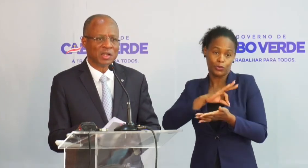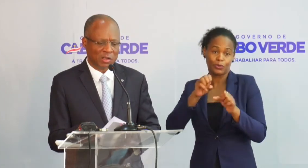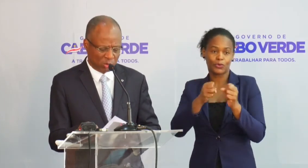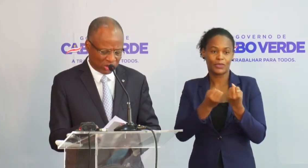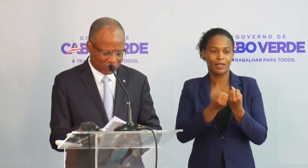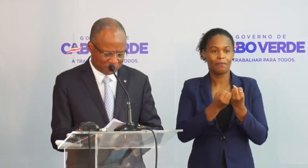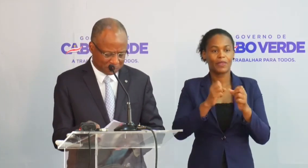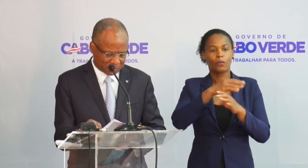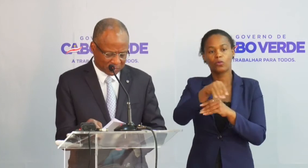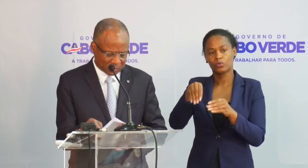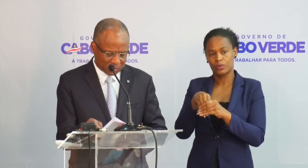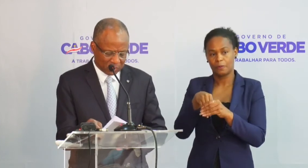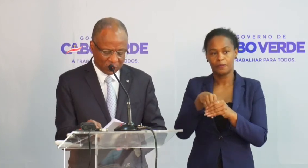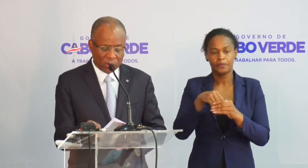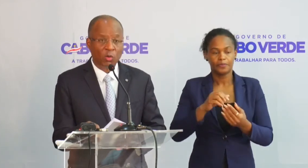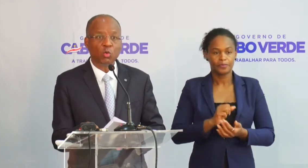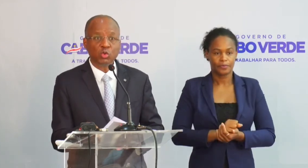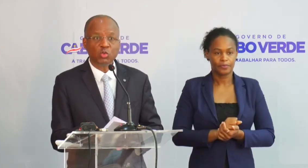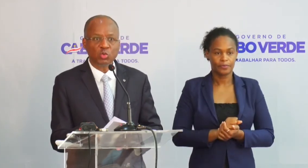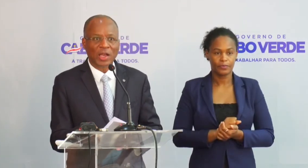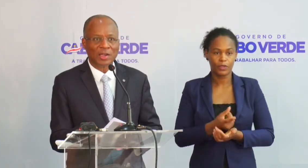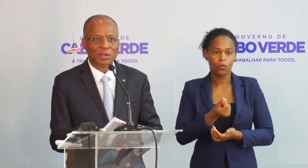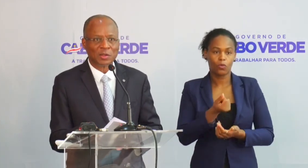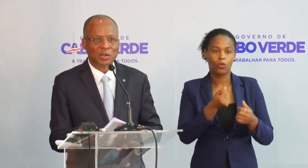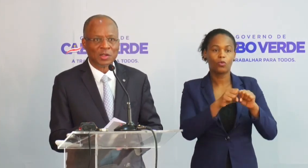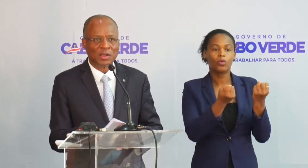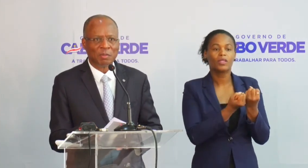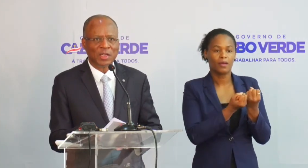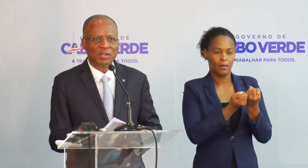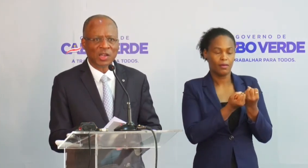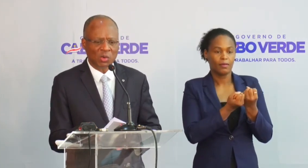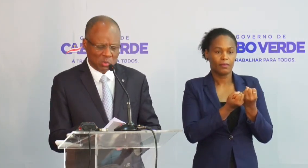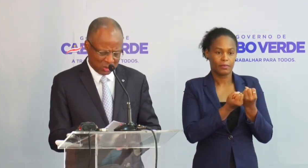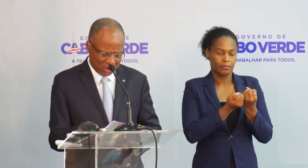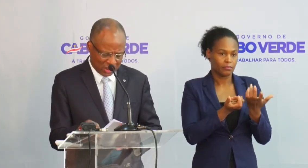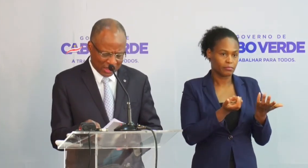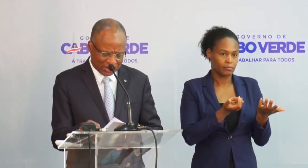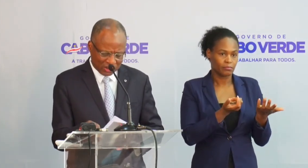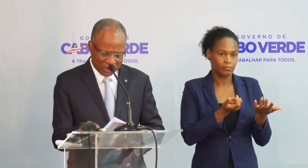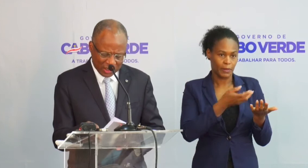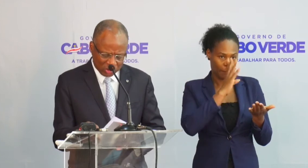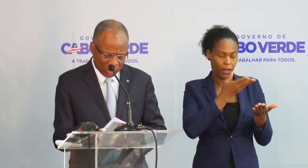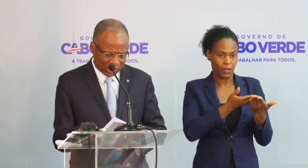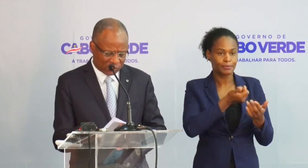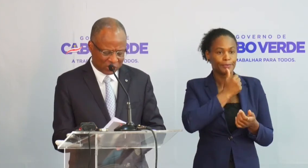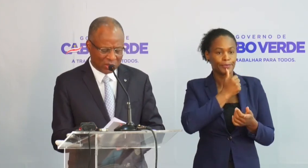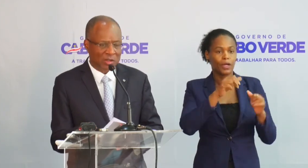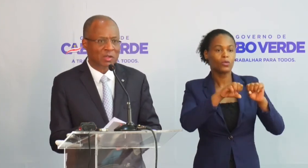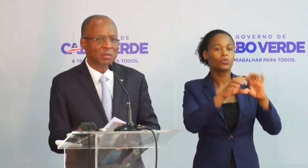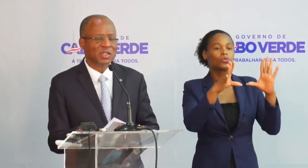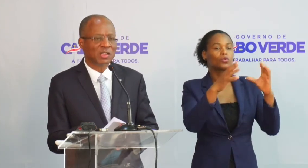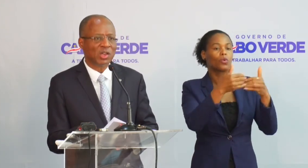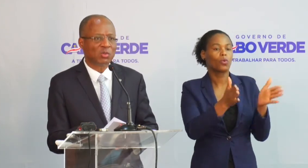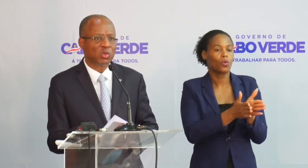de inclusão. O custo total da aplicação destas medidas todas